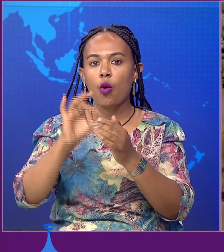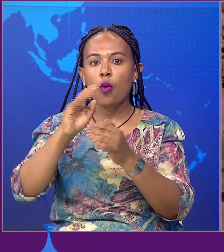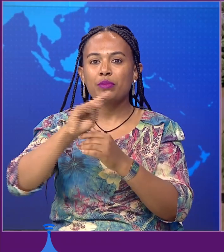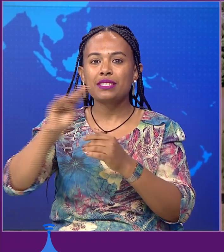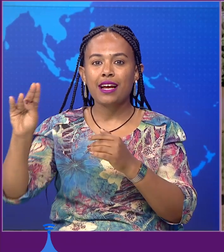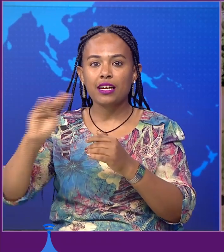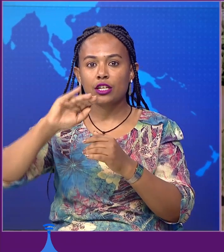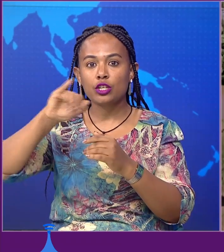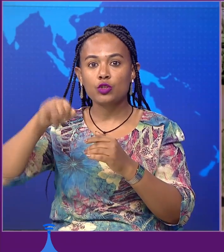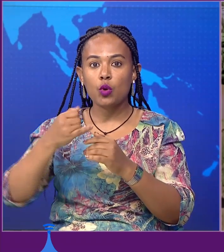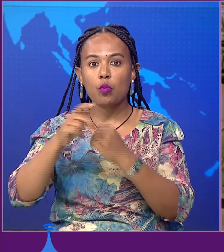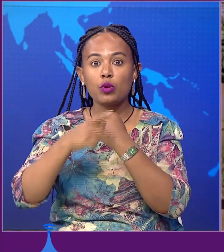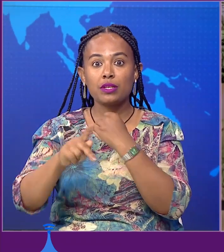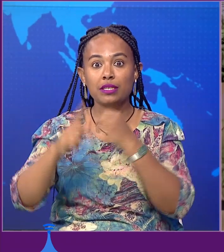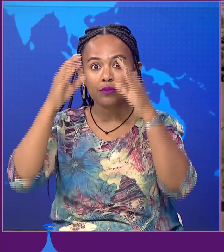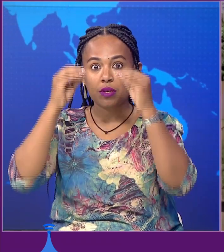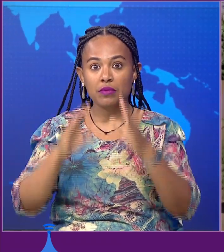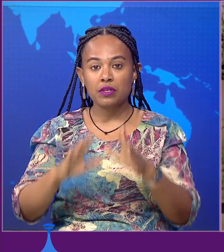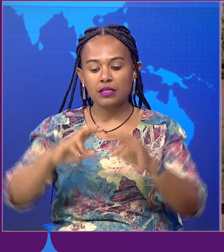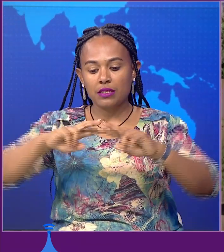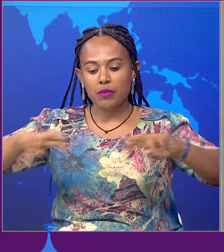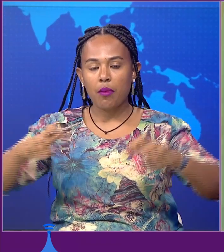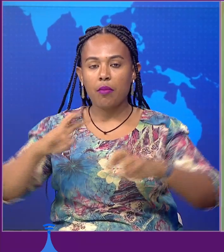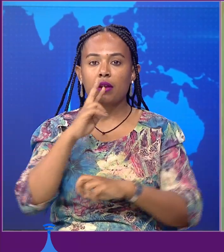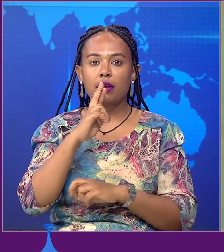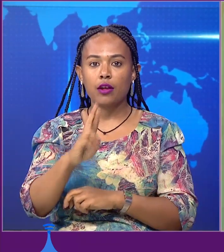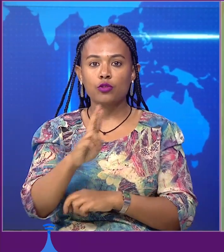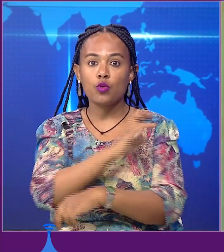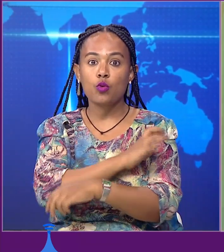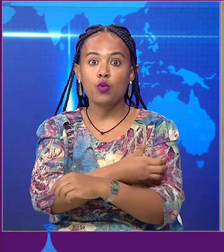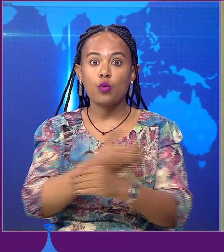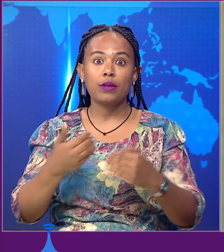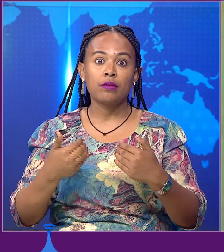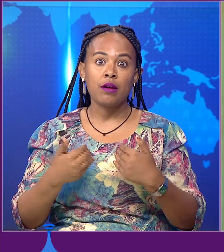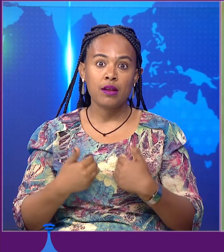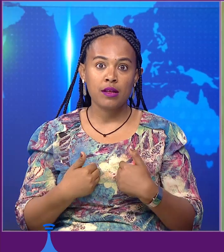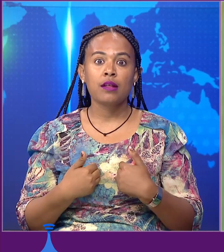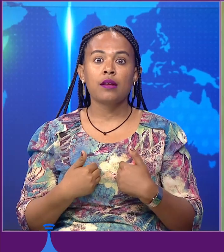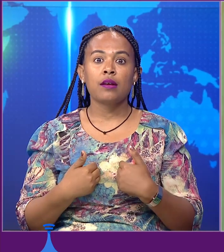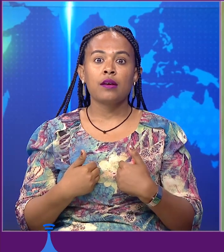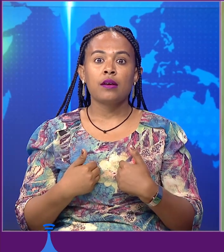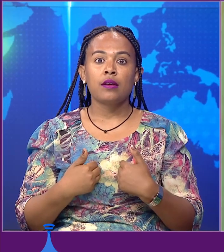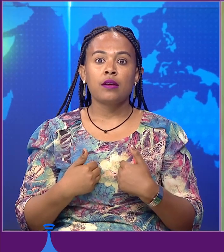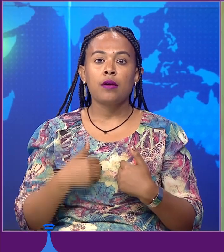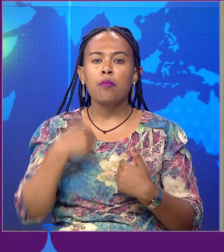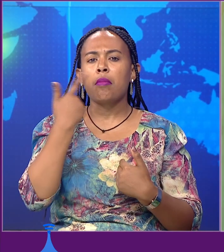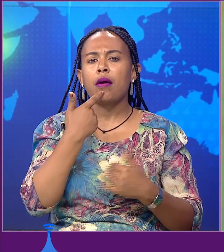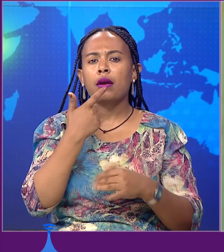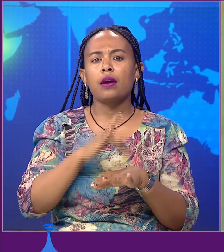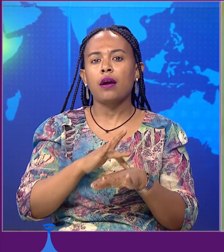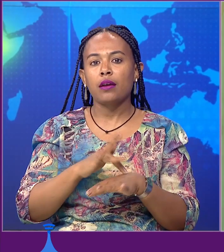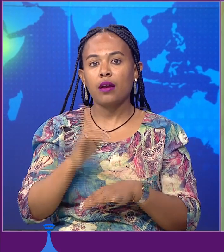የጂኦፖለቲክስና የሃይድሮፖለቲክስ መምህርና ተመራማሪ ናቸው። ጉልበት አለኝ ማን ይነካኛል